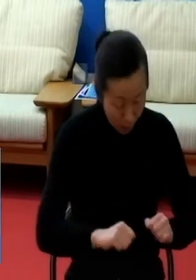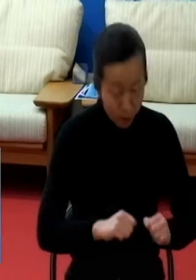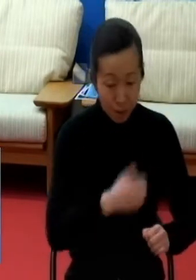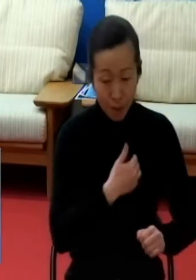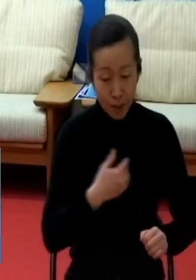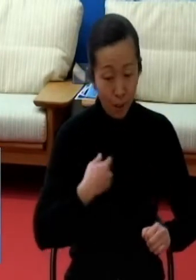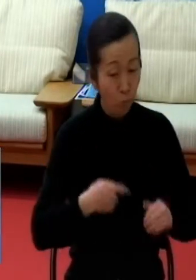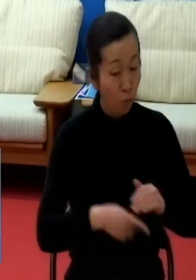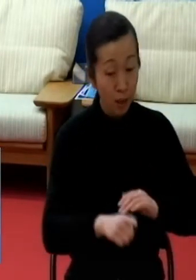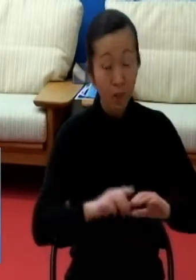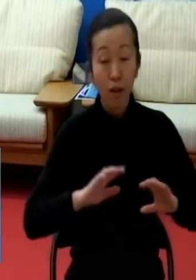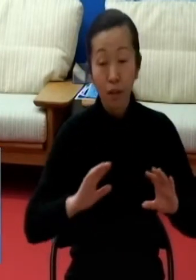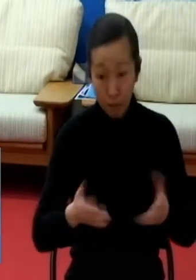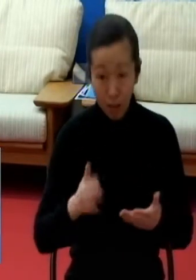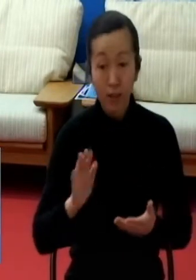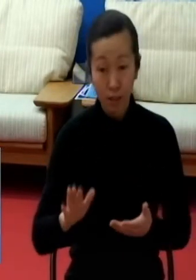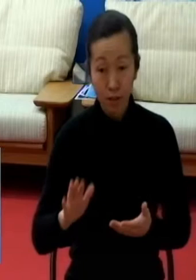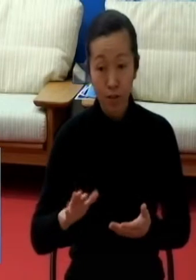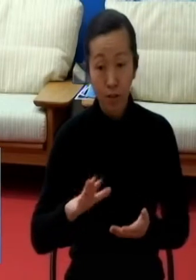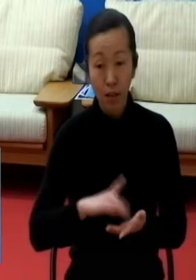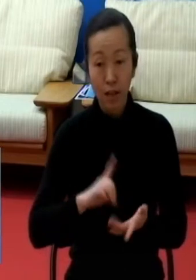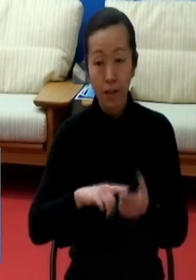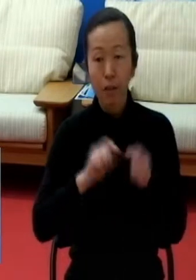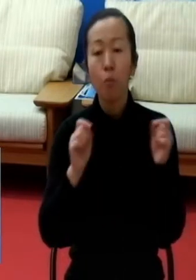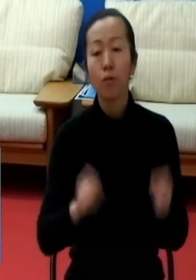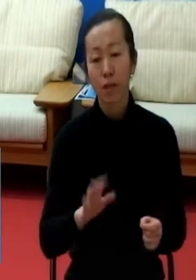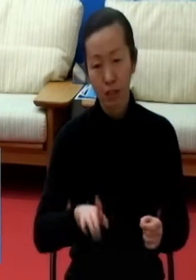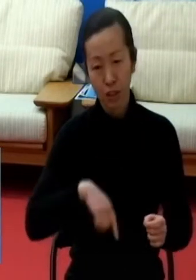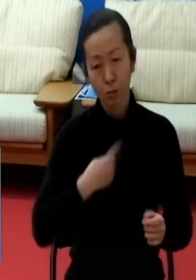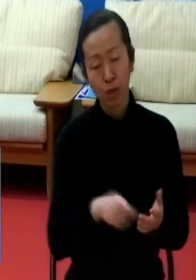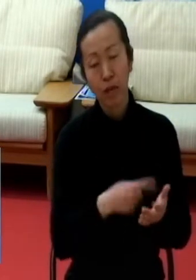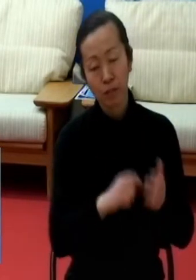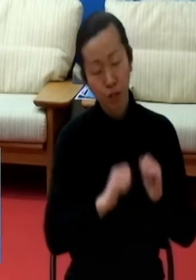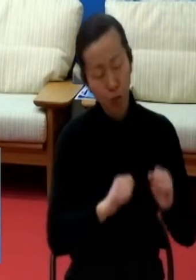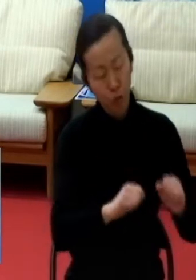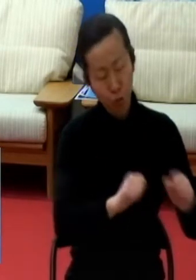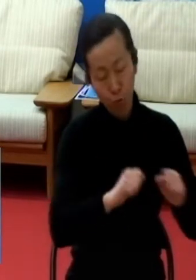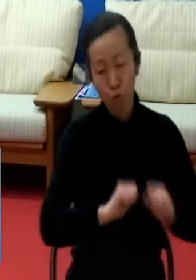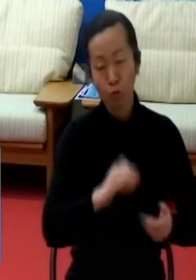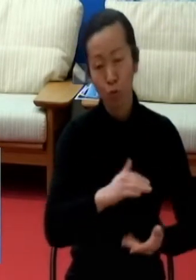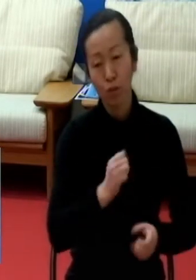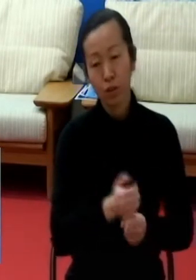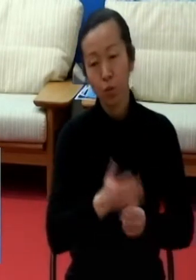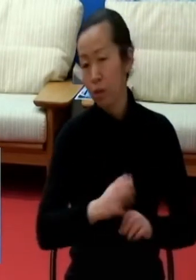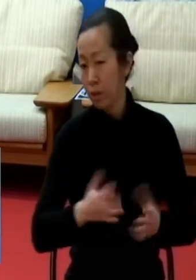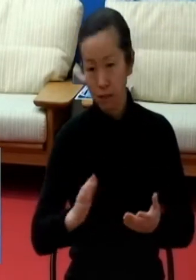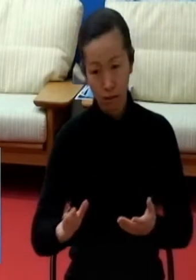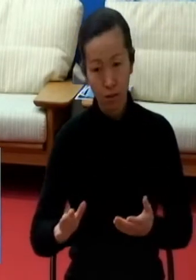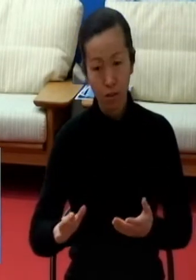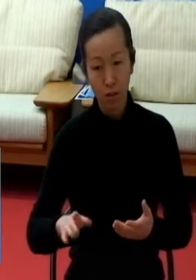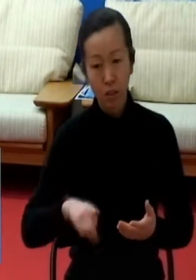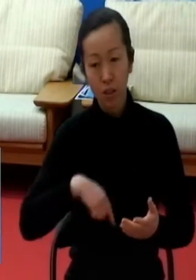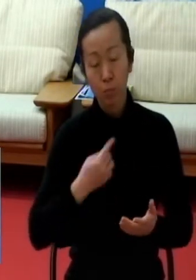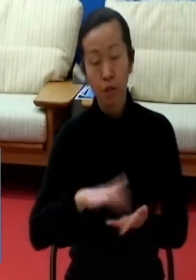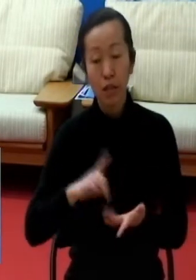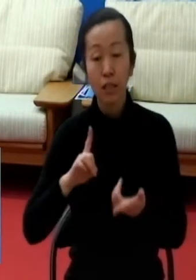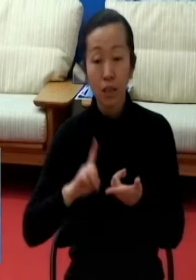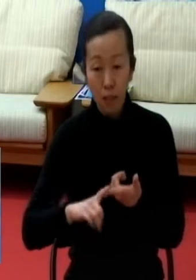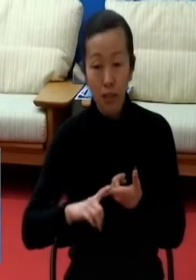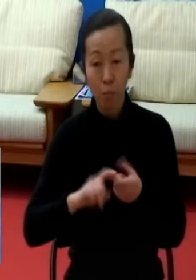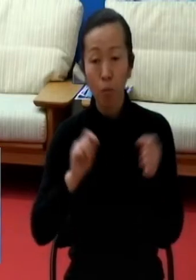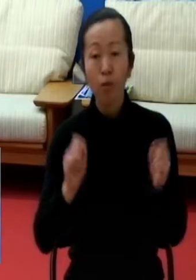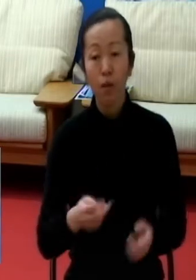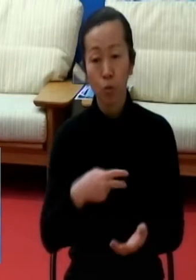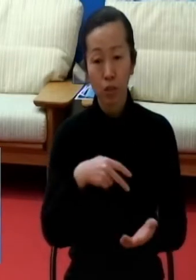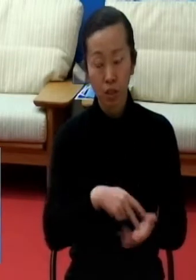ことではありま 그것이 せ 영적 ん。 문제인 거예요. それが霊的な問題で 예, す。 나에게 영적으로 생기는 모든 일들은 하나님이 하시는 거예요. 自分に霊的な